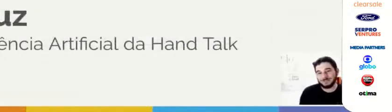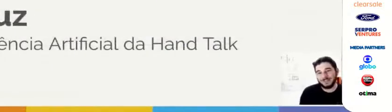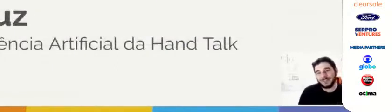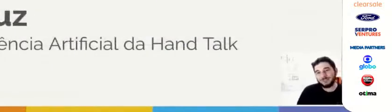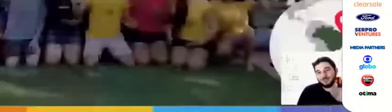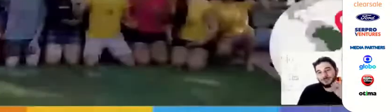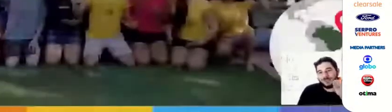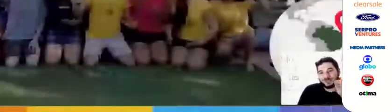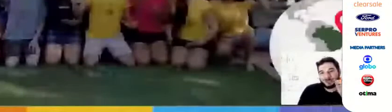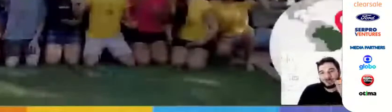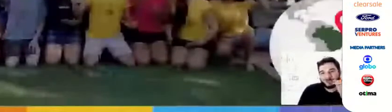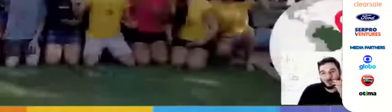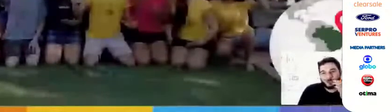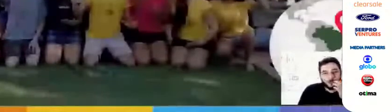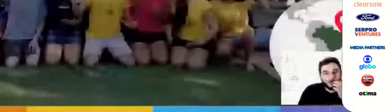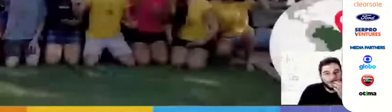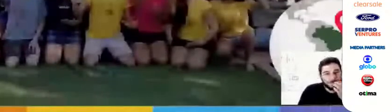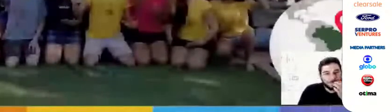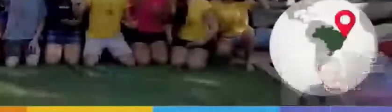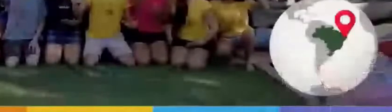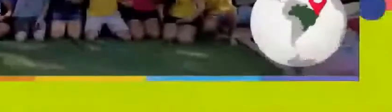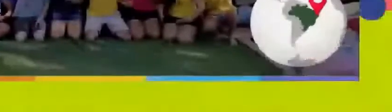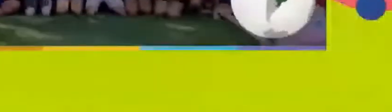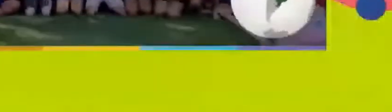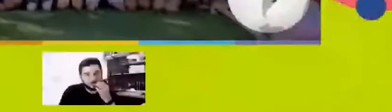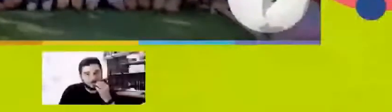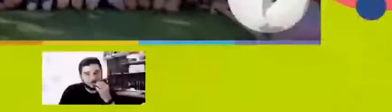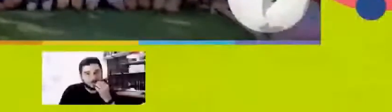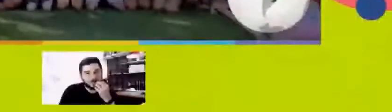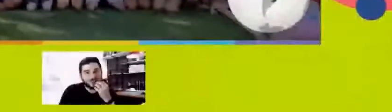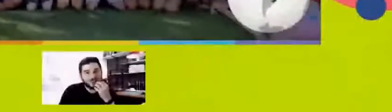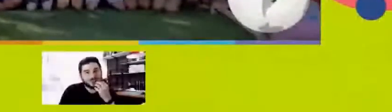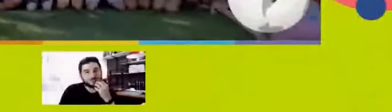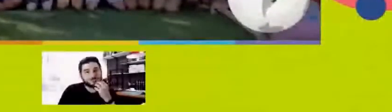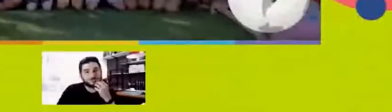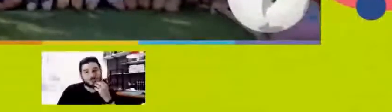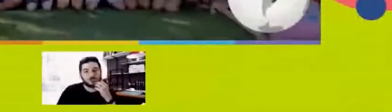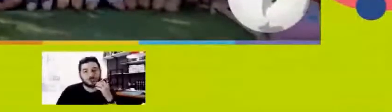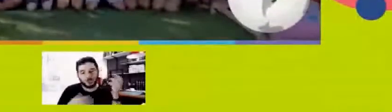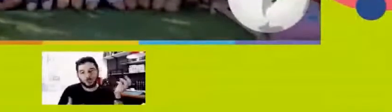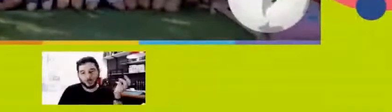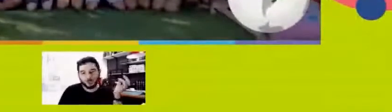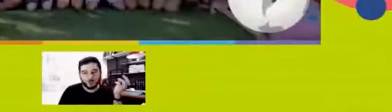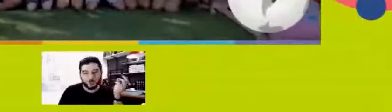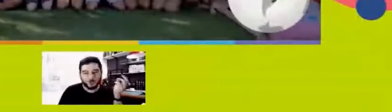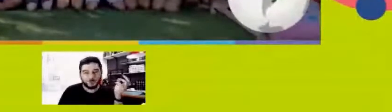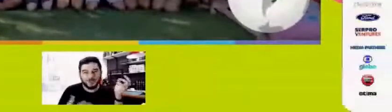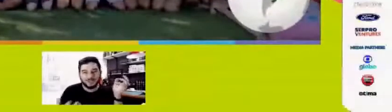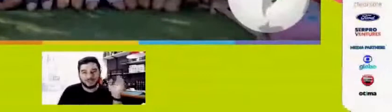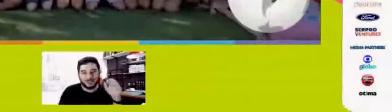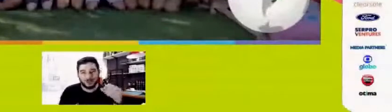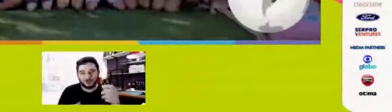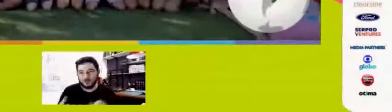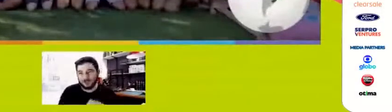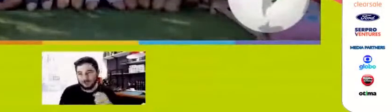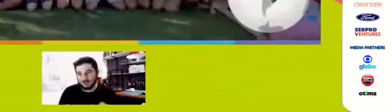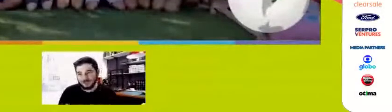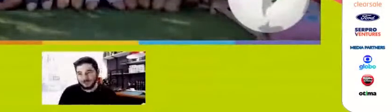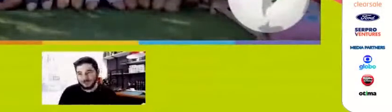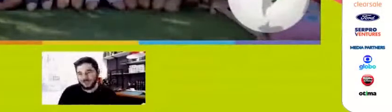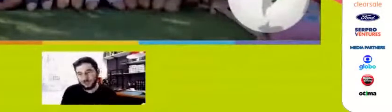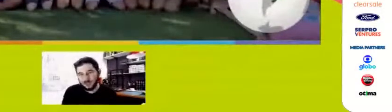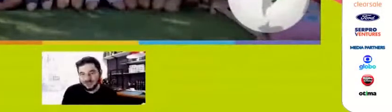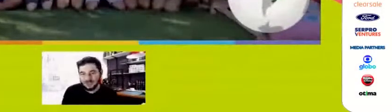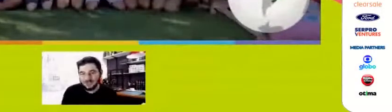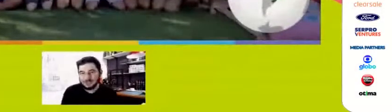Nossa empresa foi fundada em 2012. Na verdade, 2012 foi quando começou, mas